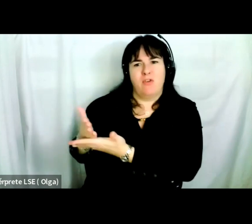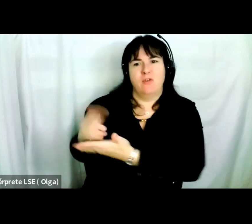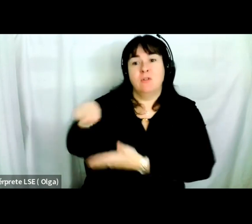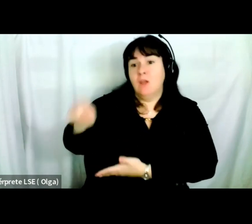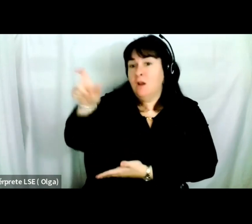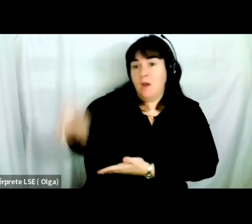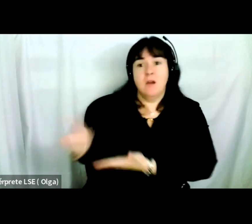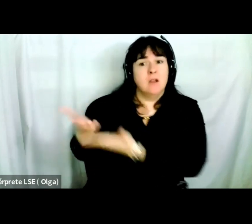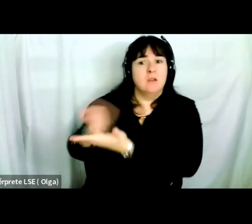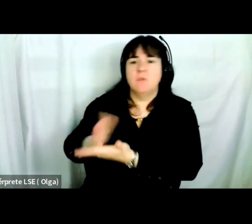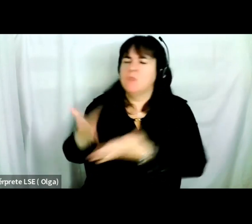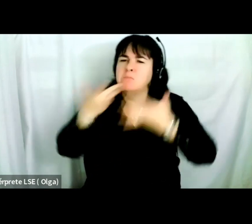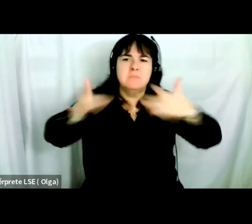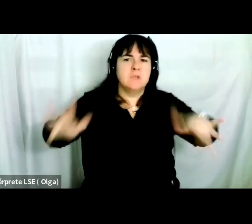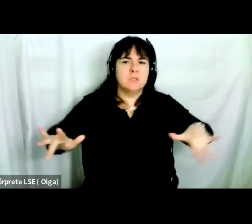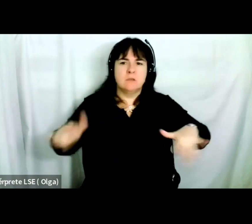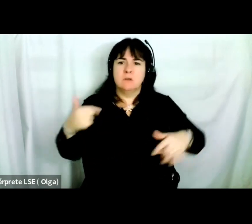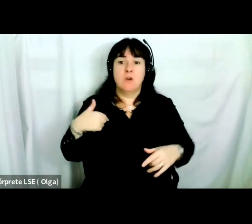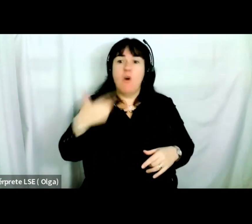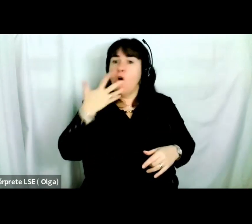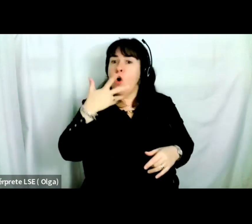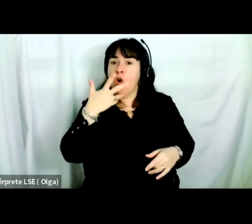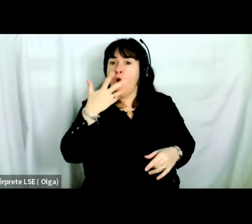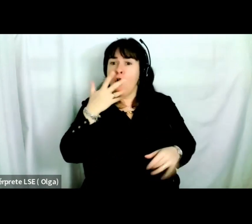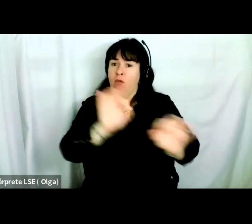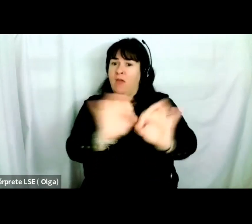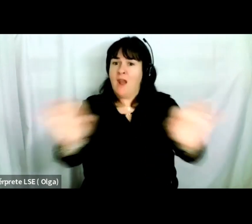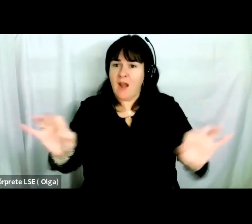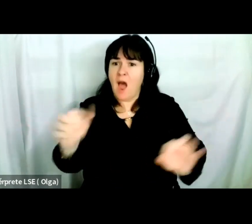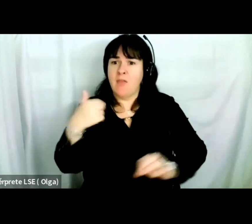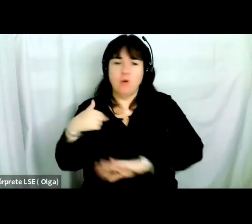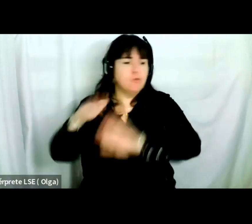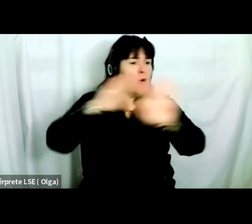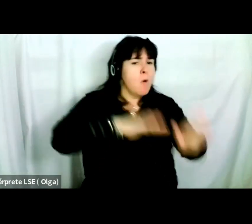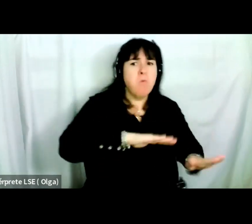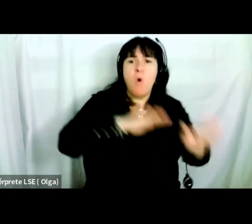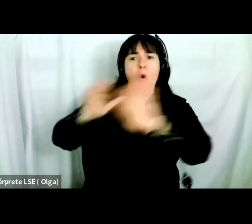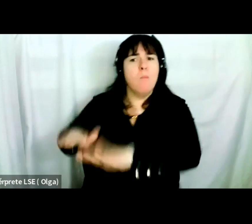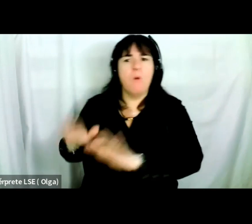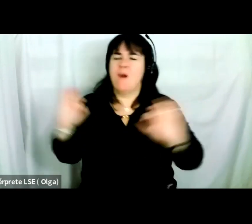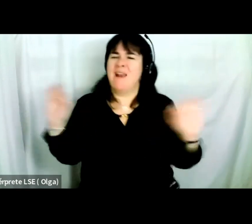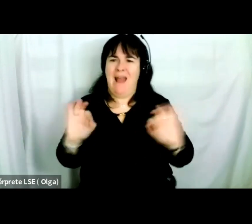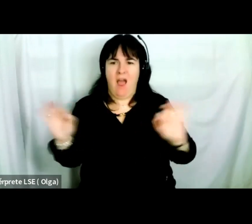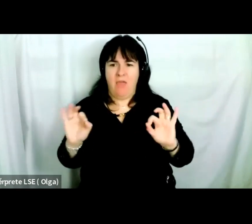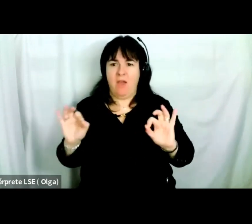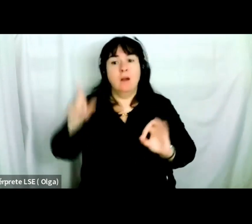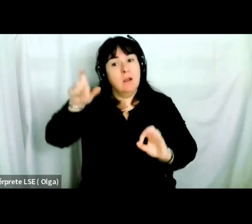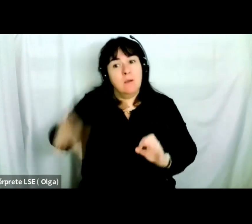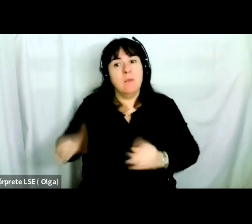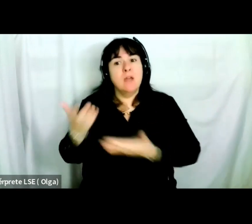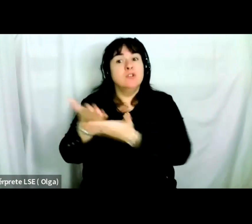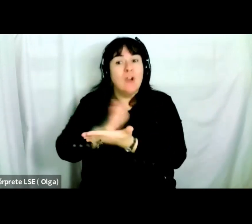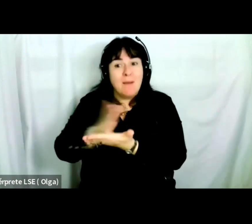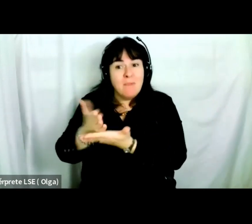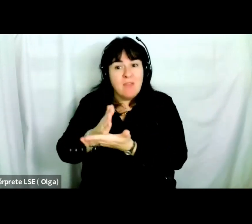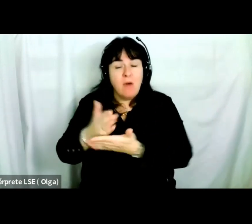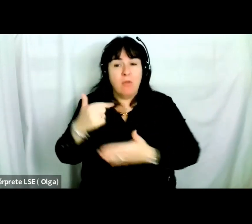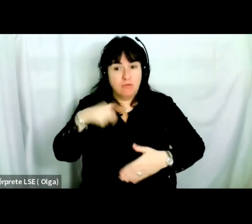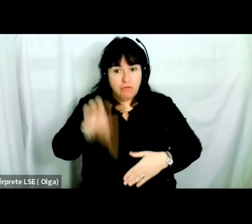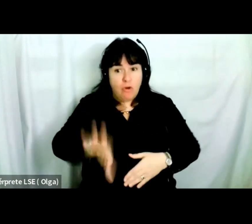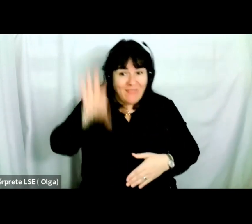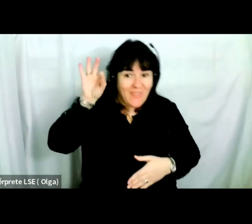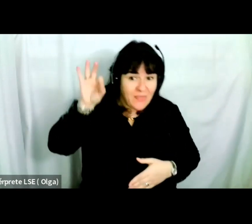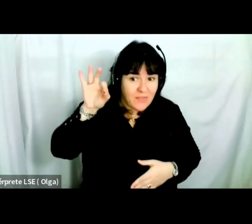no debe de conocer a nadie, no debe de tomar partido por nadie. Ese mediador no va a decidir por